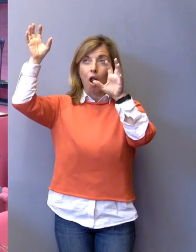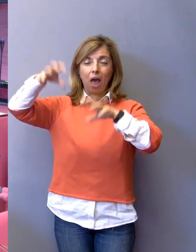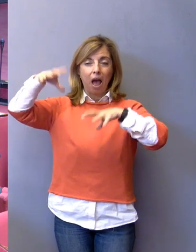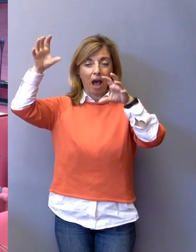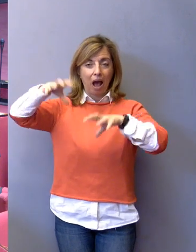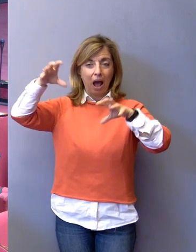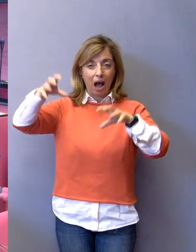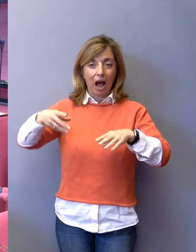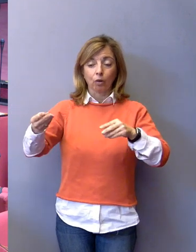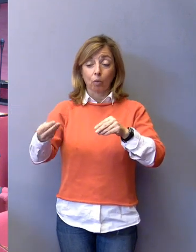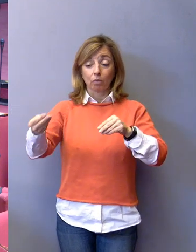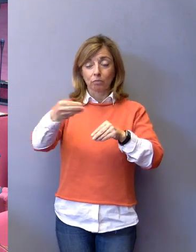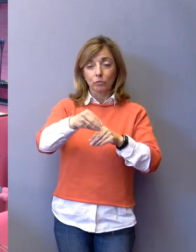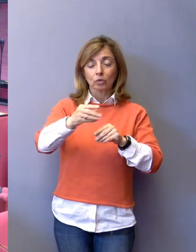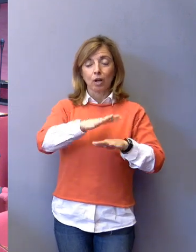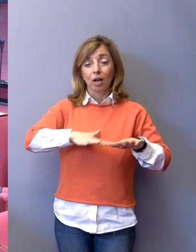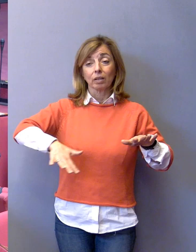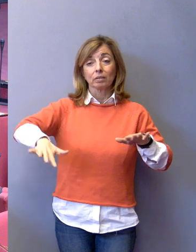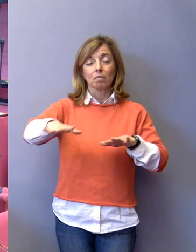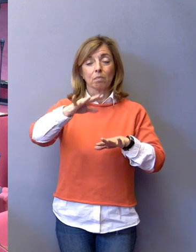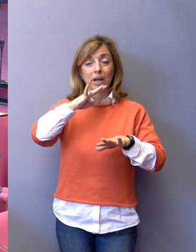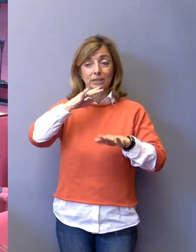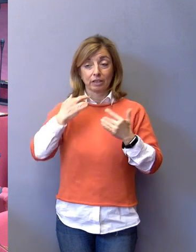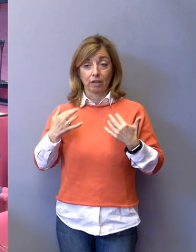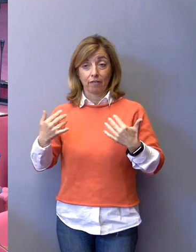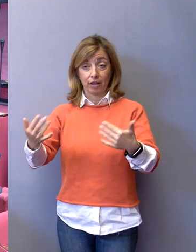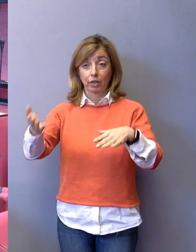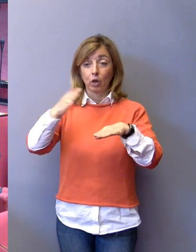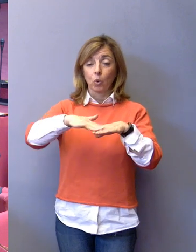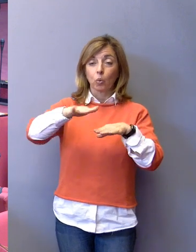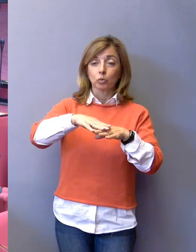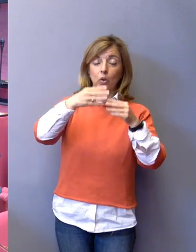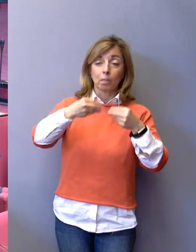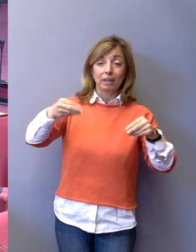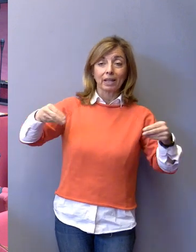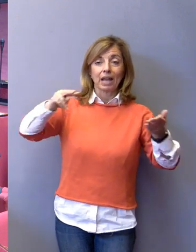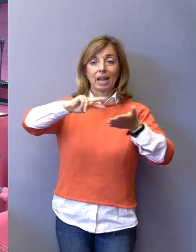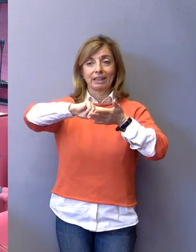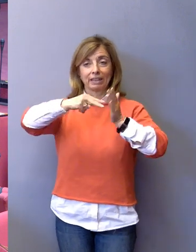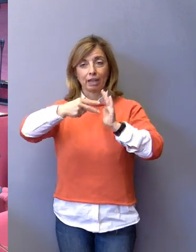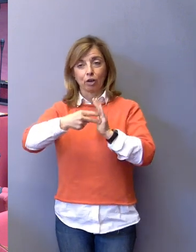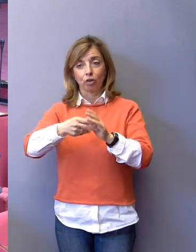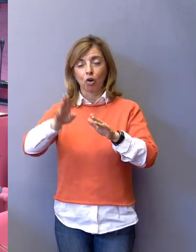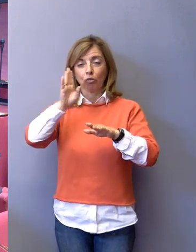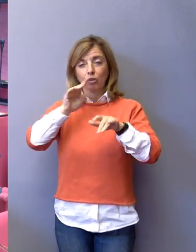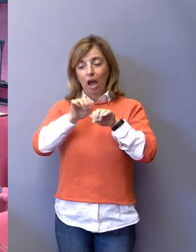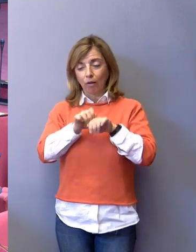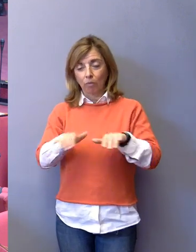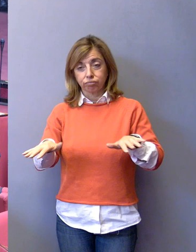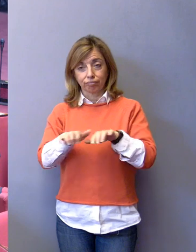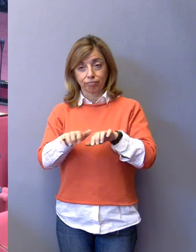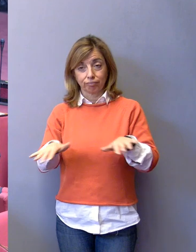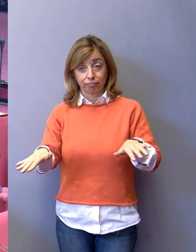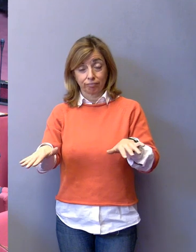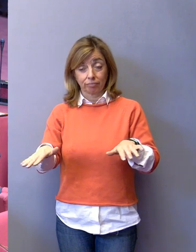sostituzione con spazi verdi con l'utilizzo di materiali e tecnologie con effetti con effetto drenante si